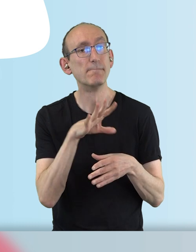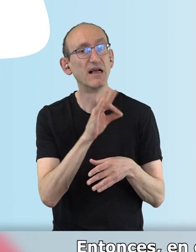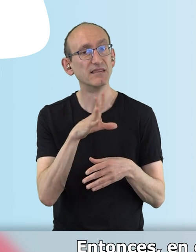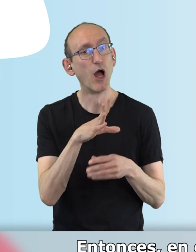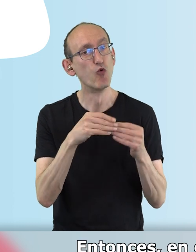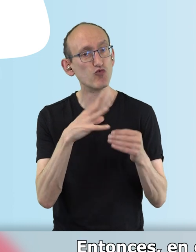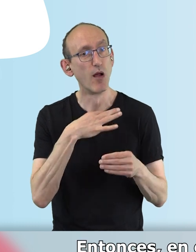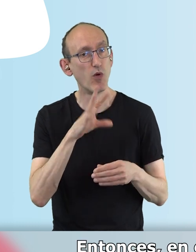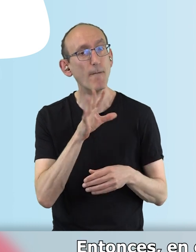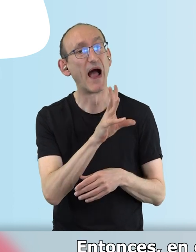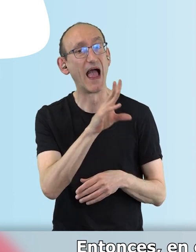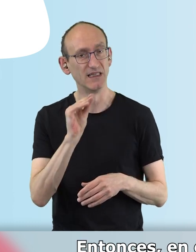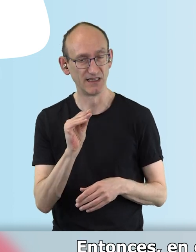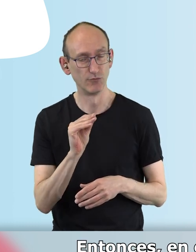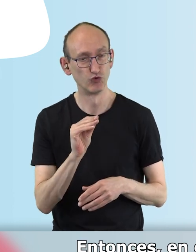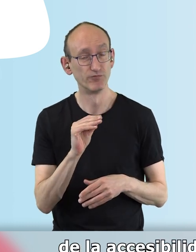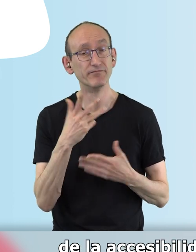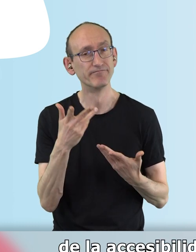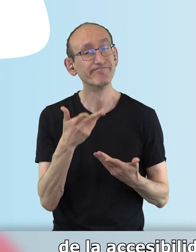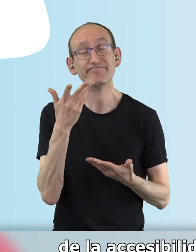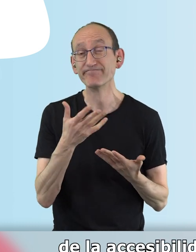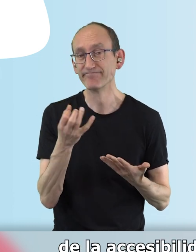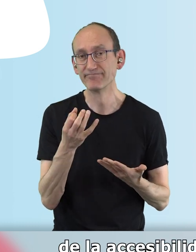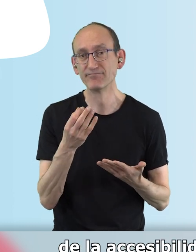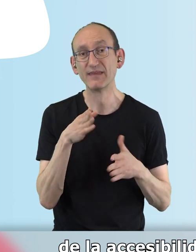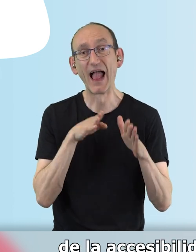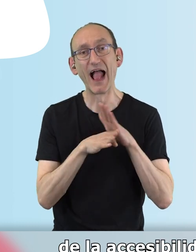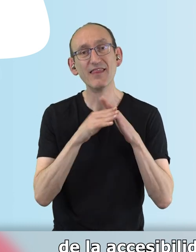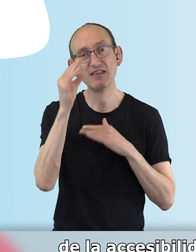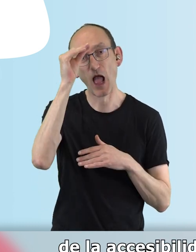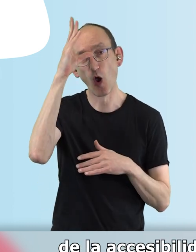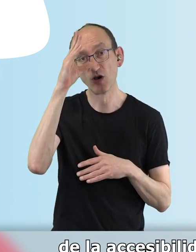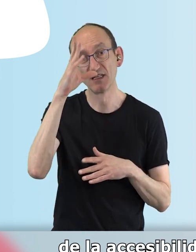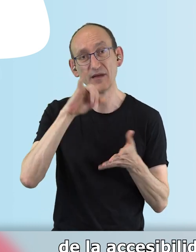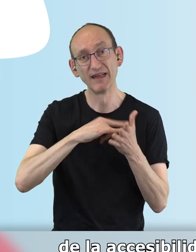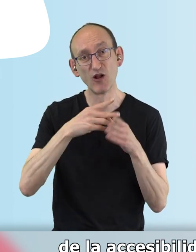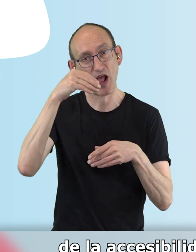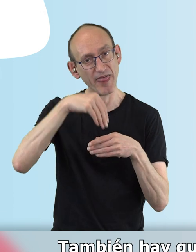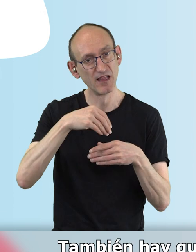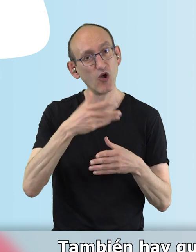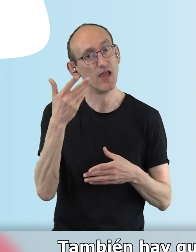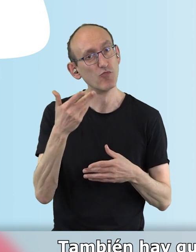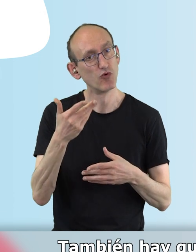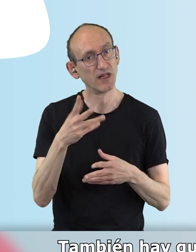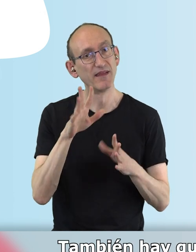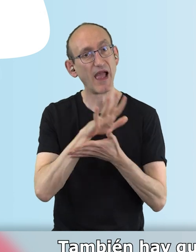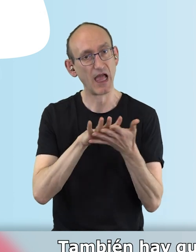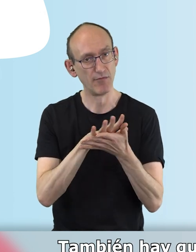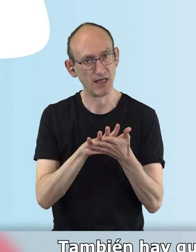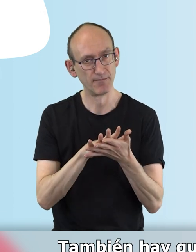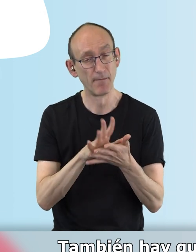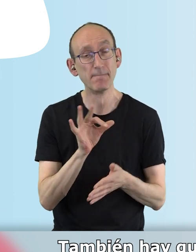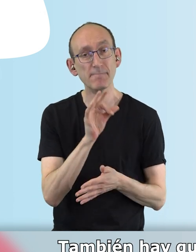podemos utilizar. Entonces, en este punto es importante hablar de la accesibilidad cognitiva en la tecnología. También hay que saber